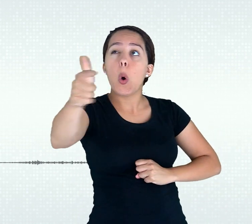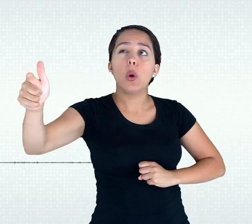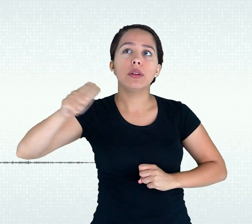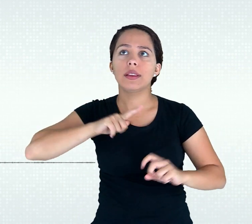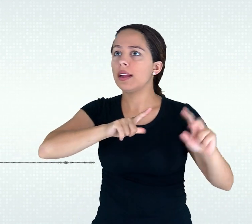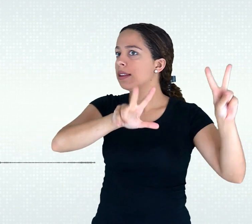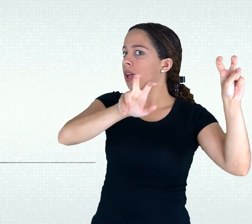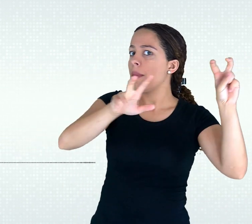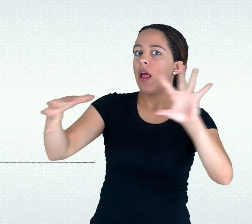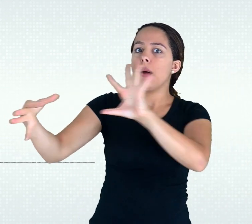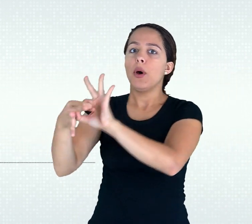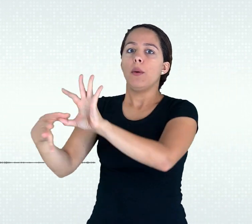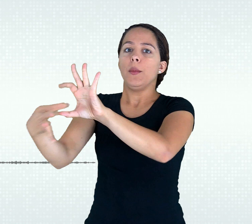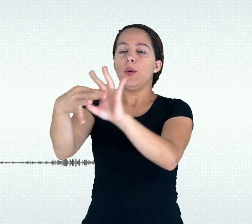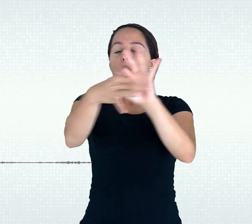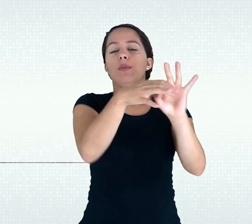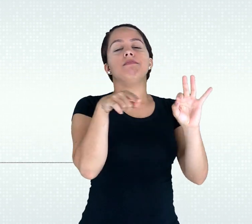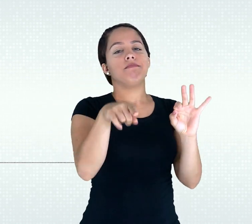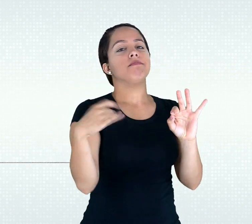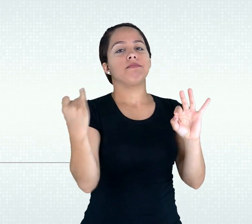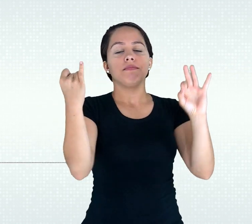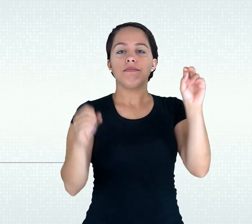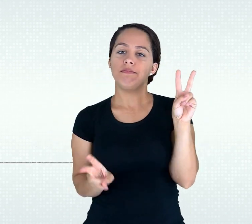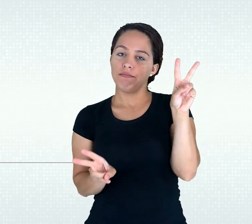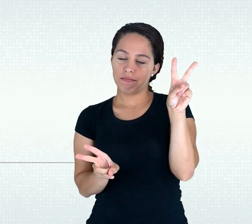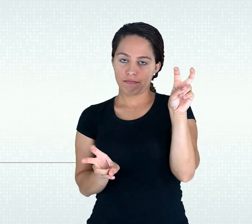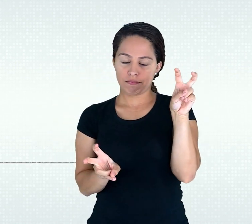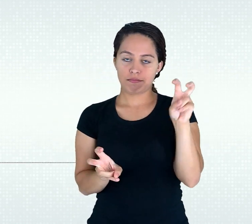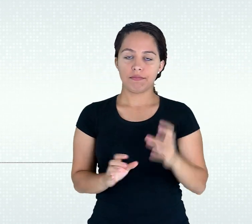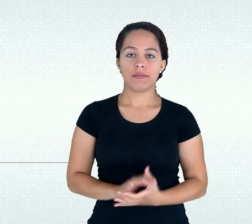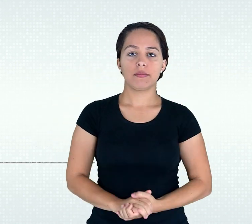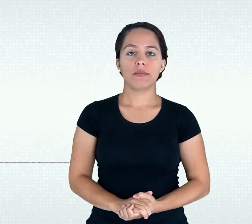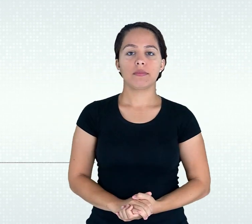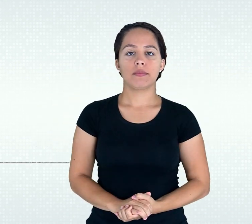outros com eles relacionados fecha aspas